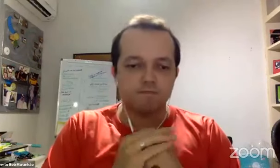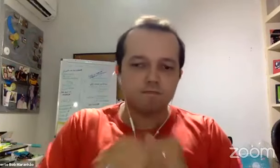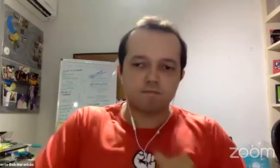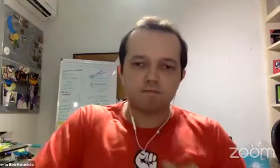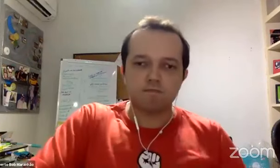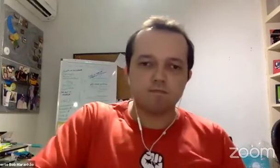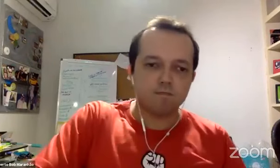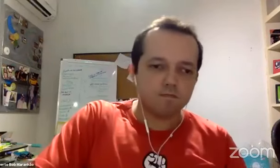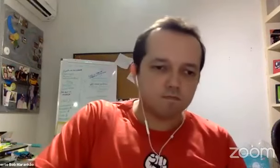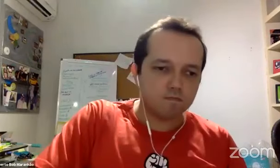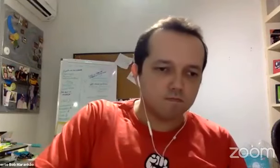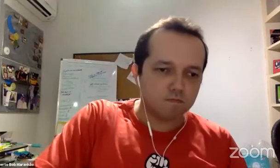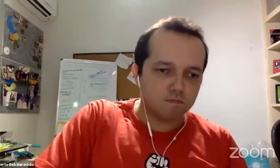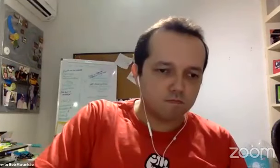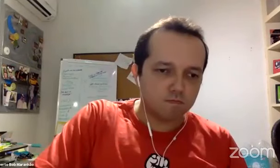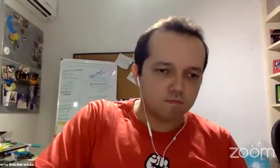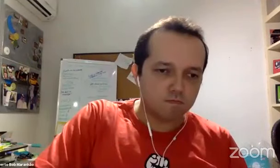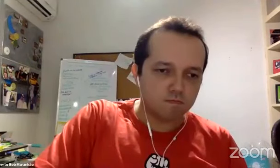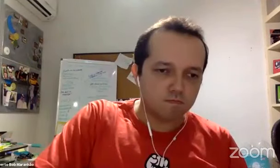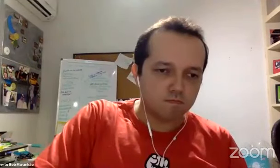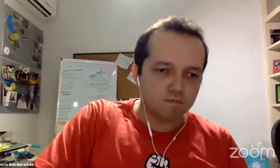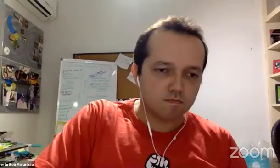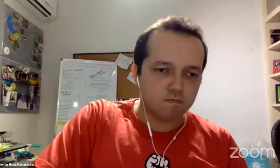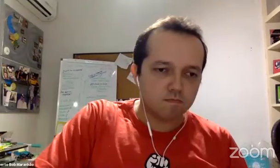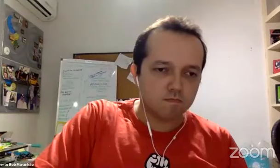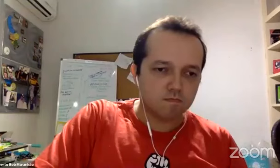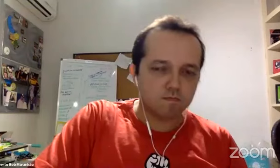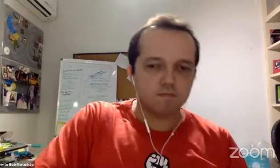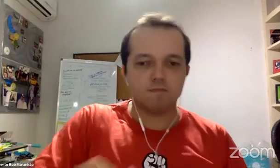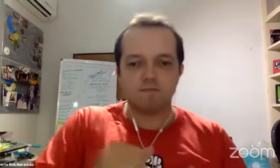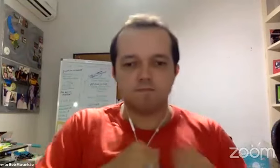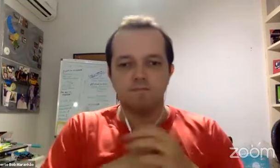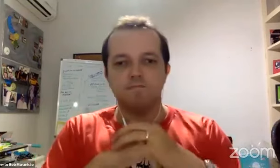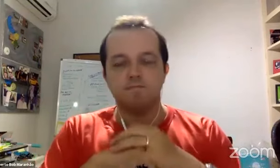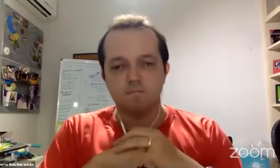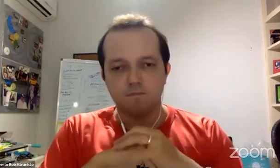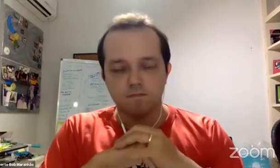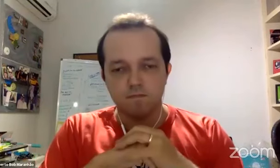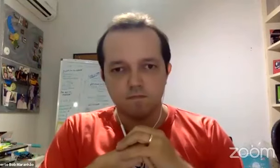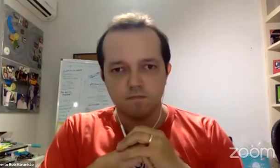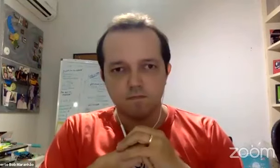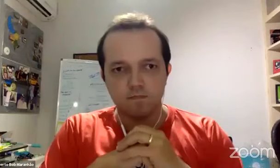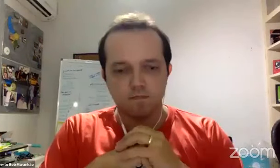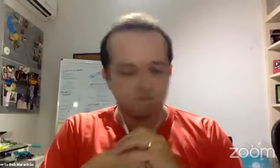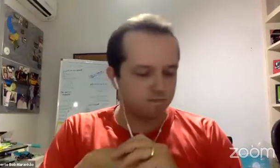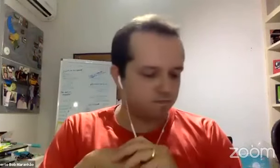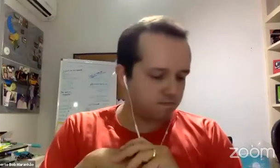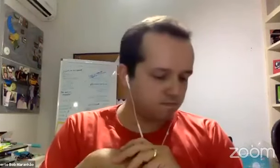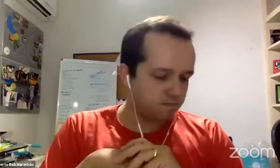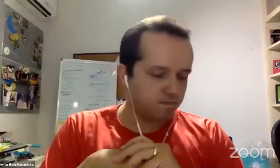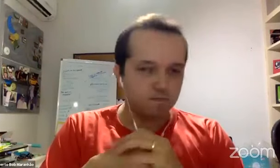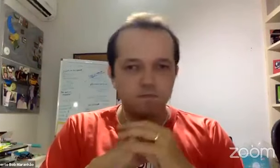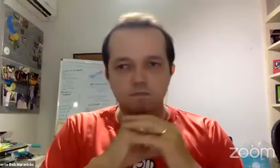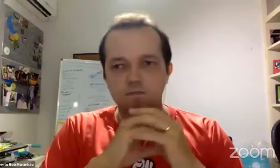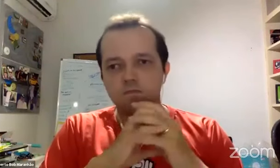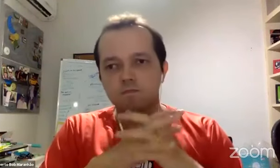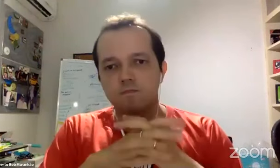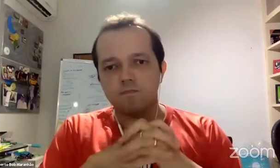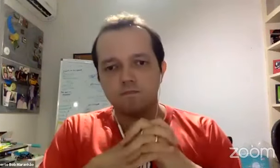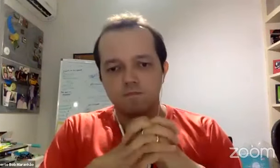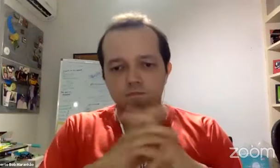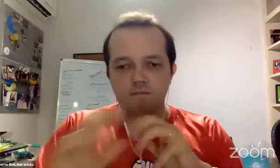Obrigado. Obrigado, Bob. Muito obrigado. Acho que esse último exemplo que você deu, ele